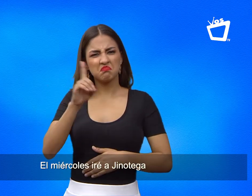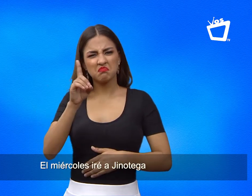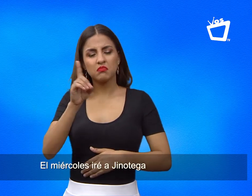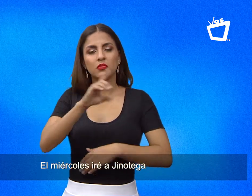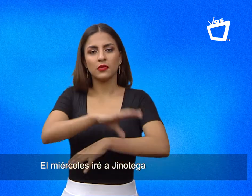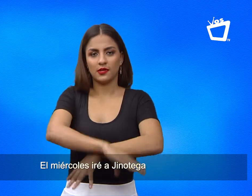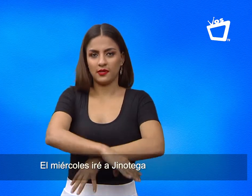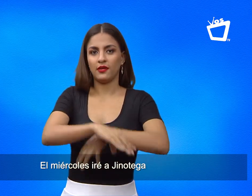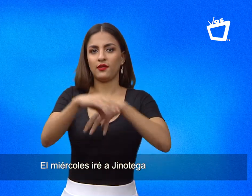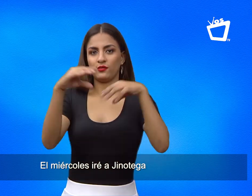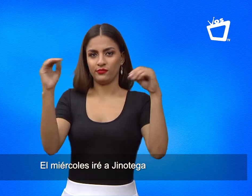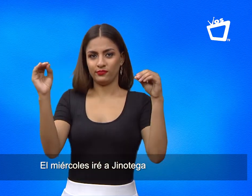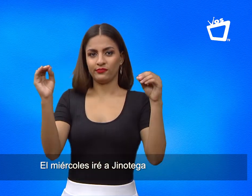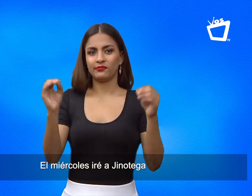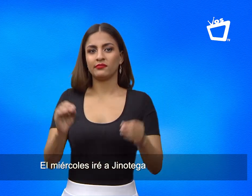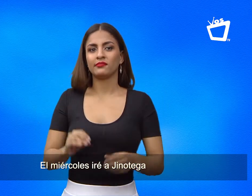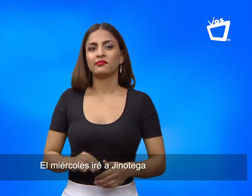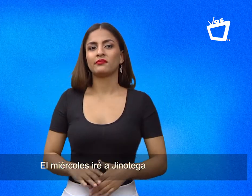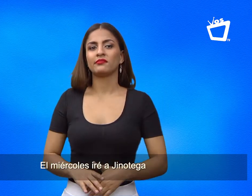El miércoles iré a Jinotega.